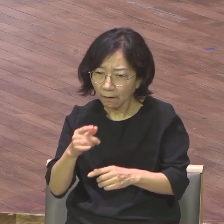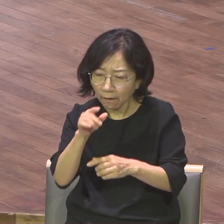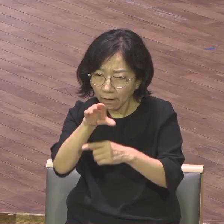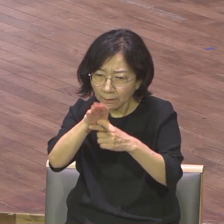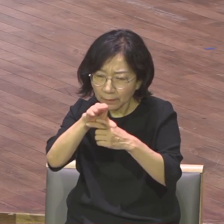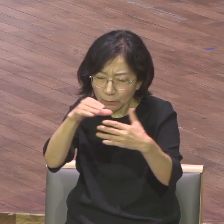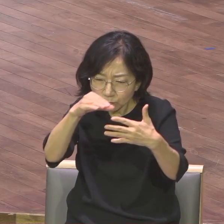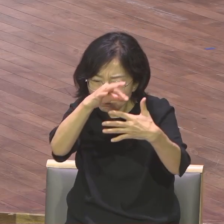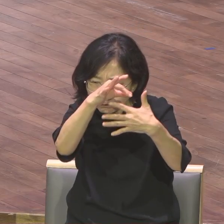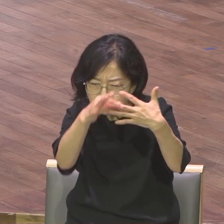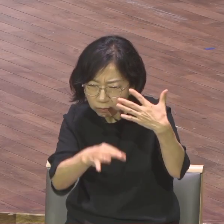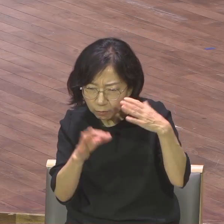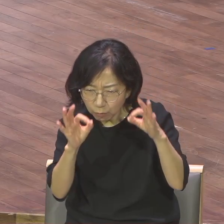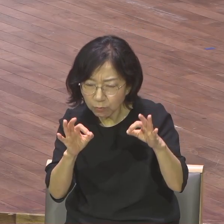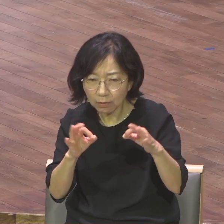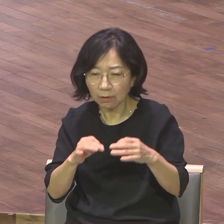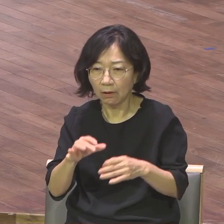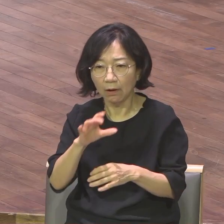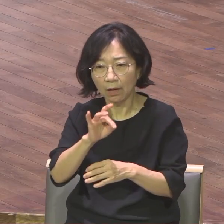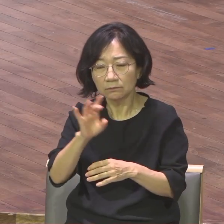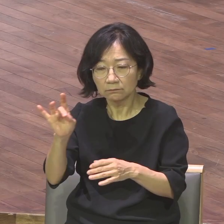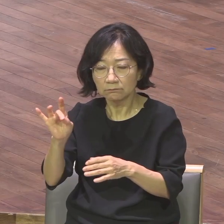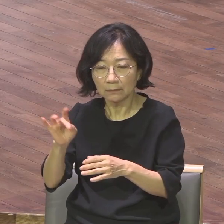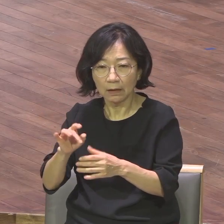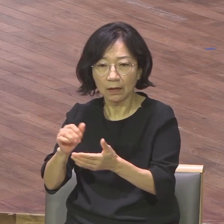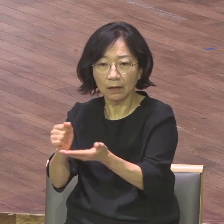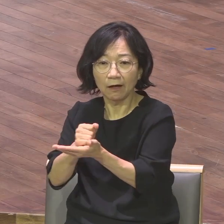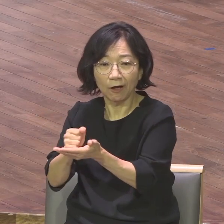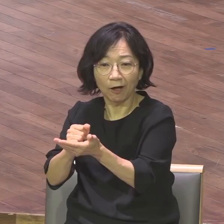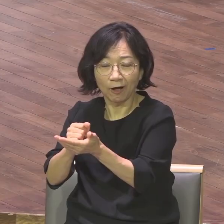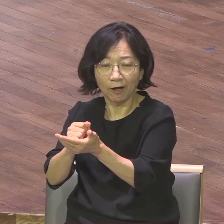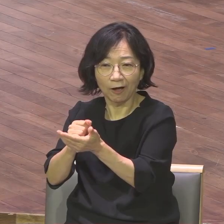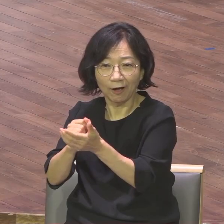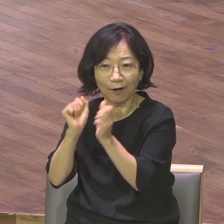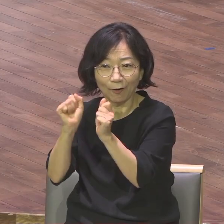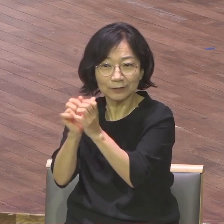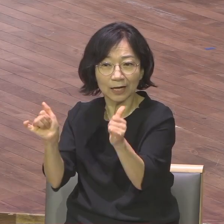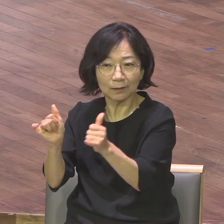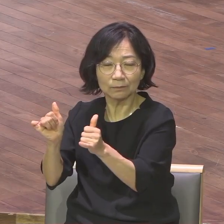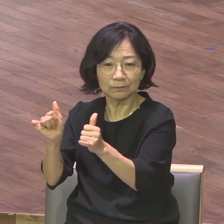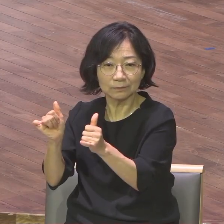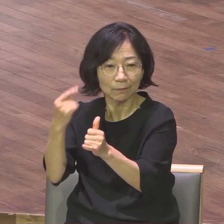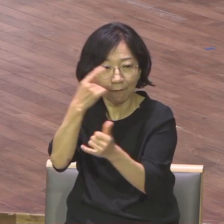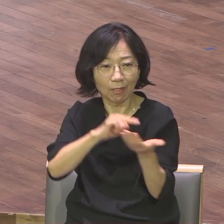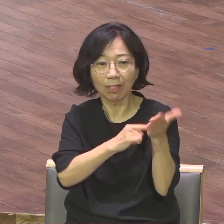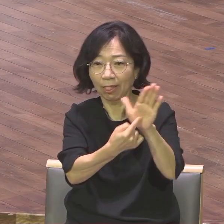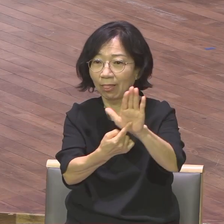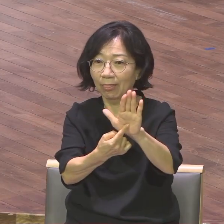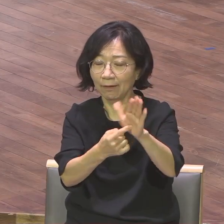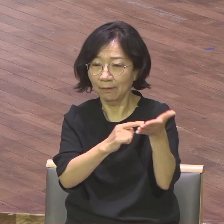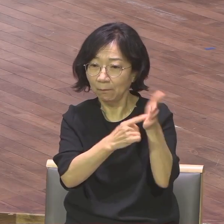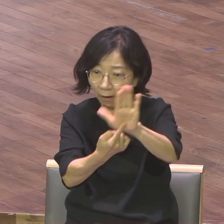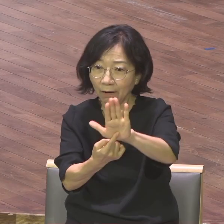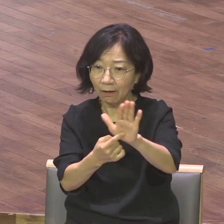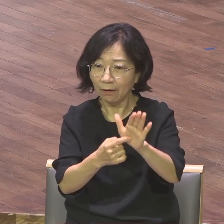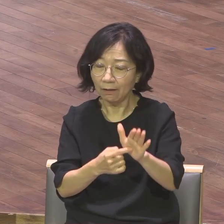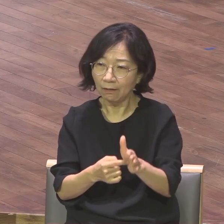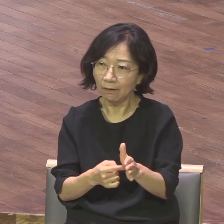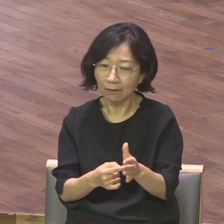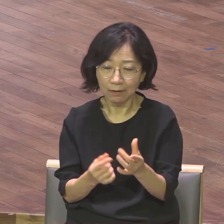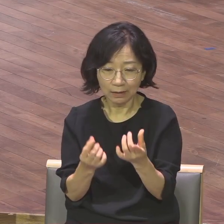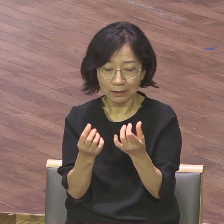마치 심심풀이로 무속을 소재로 한 그런 이 내용들이 막 무분별하게 지금